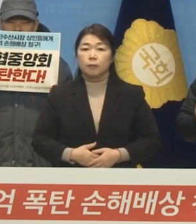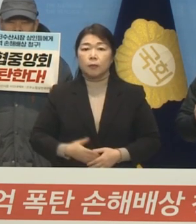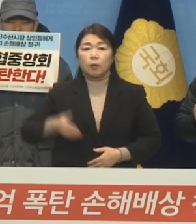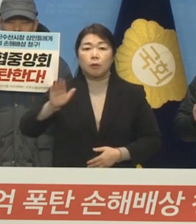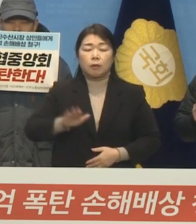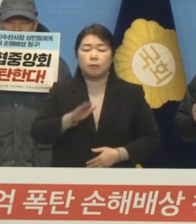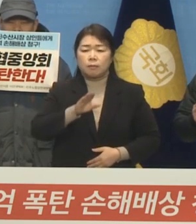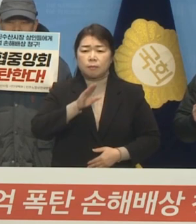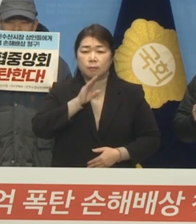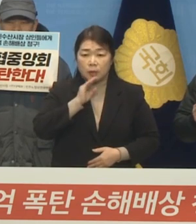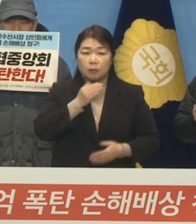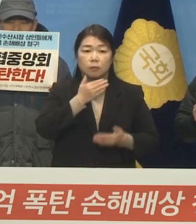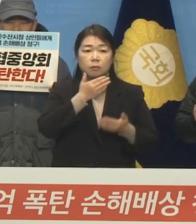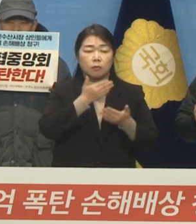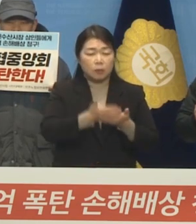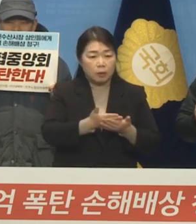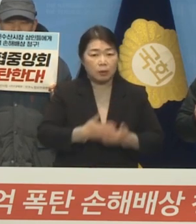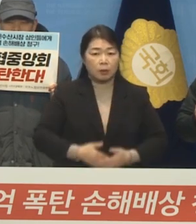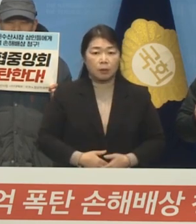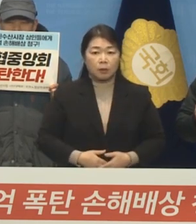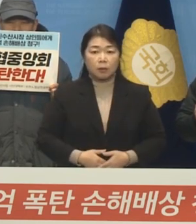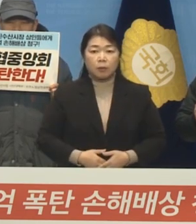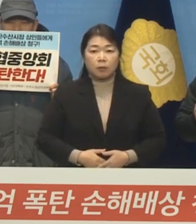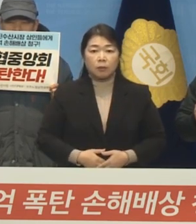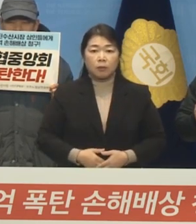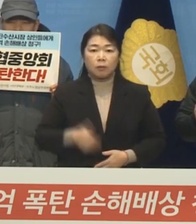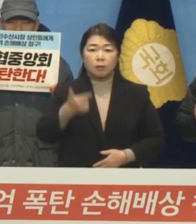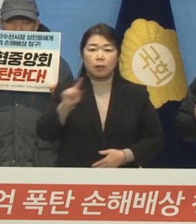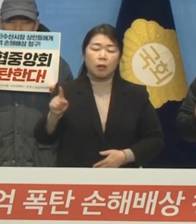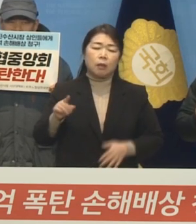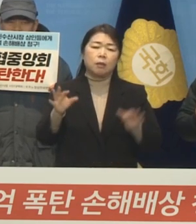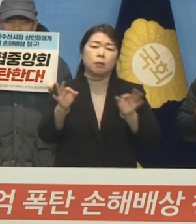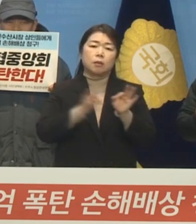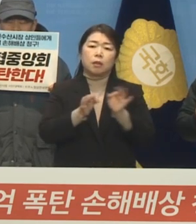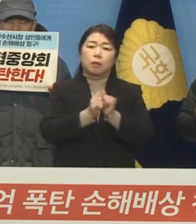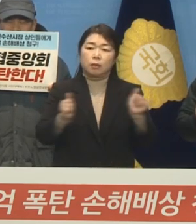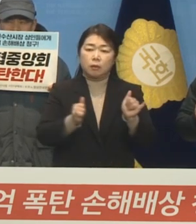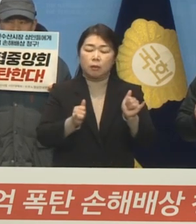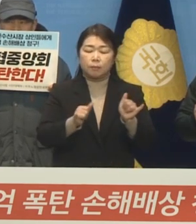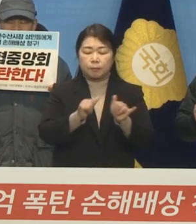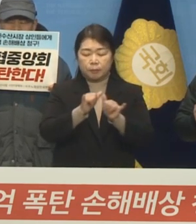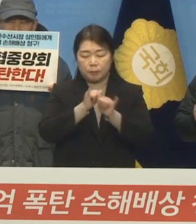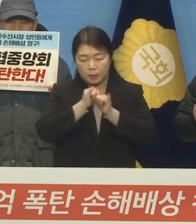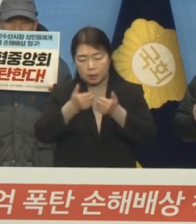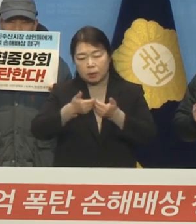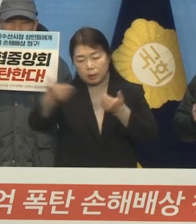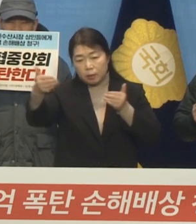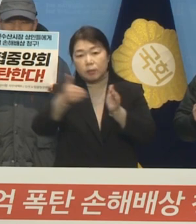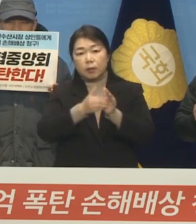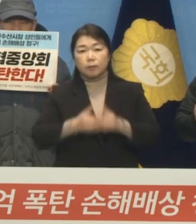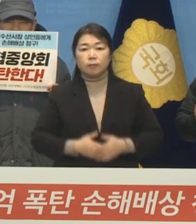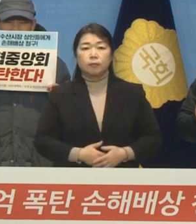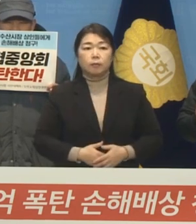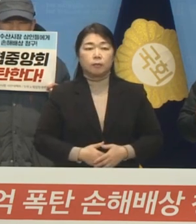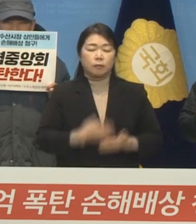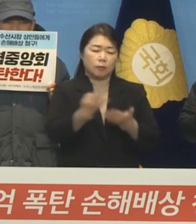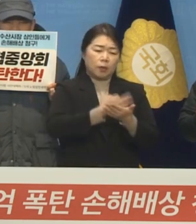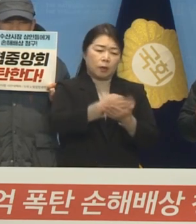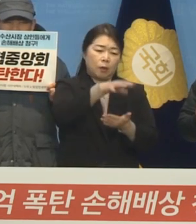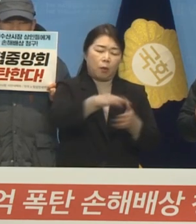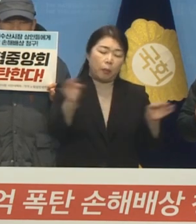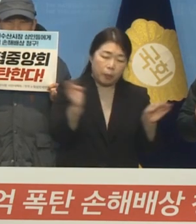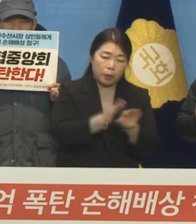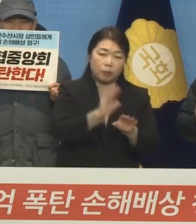너무나 소중한 나세균 상인을 떠나보내야 했습니다. 삶의 터전을